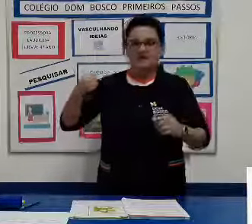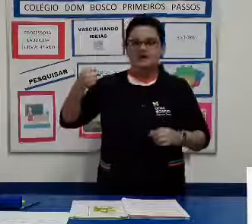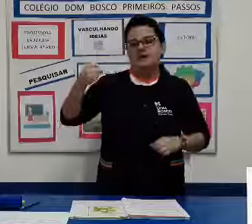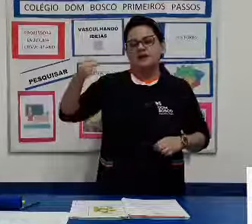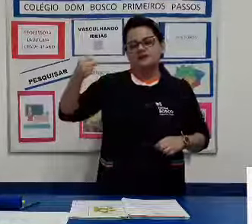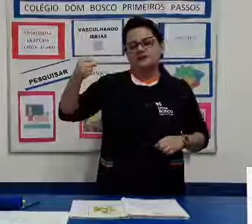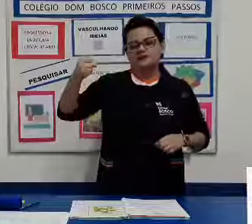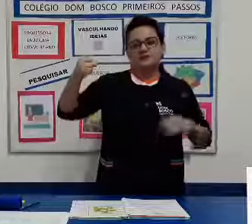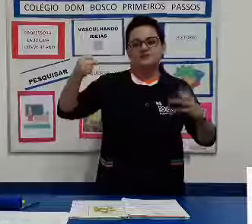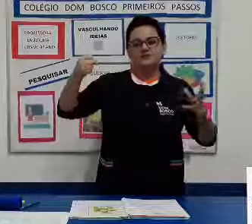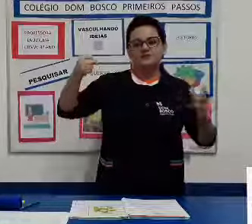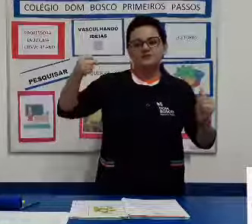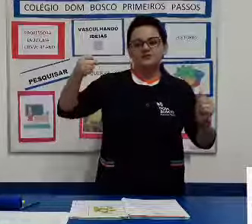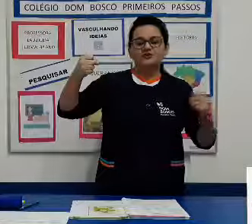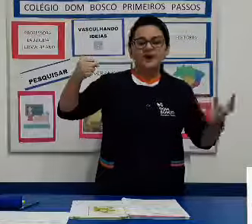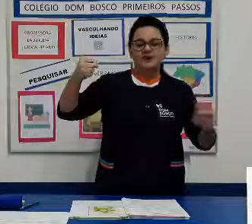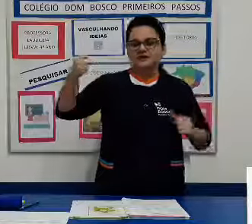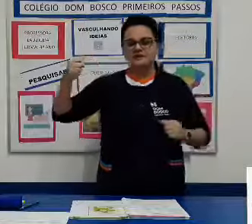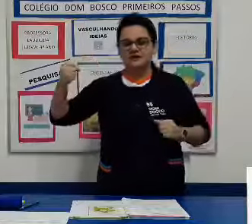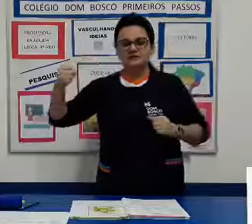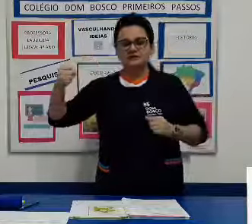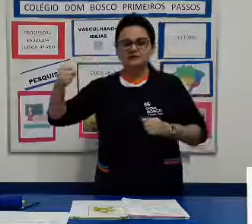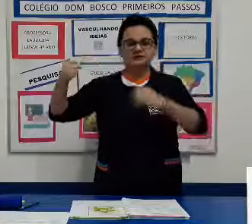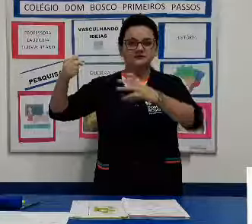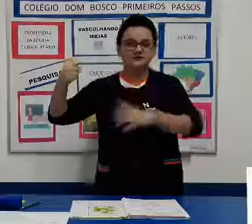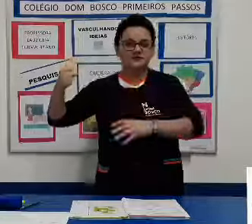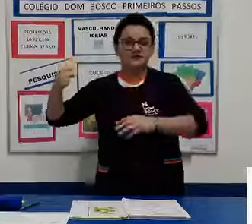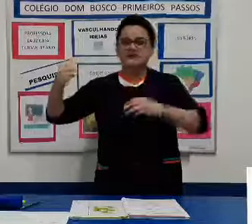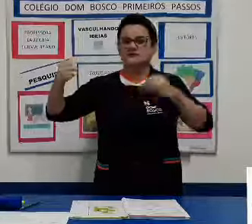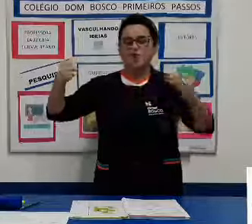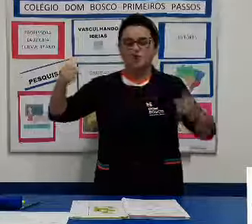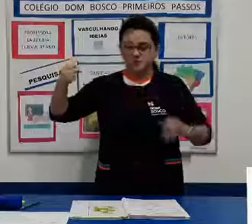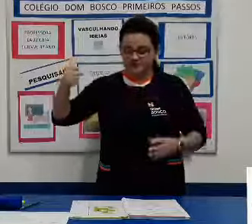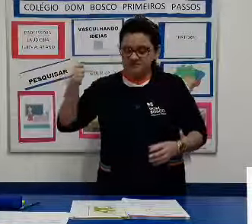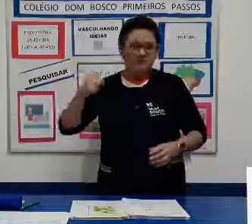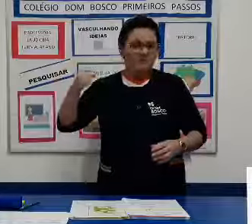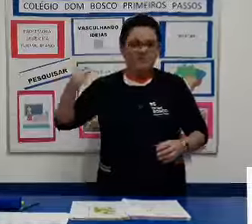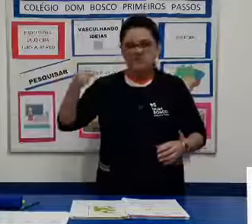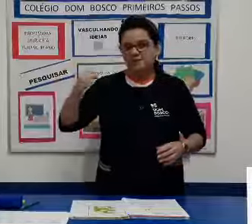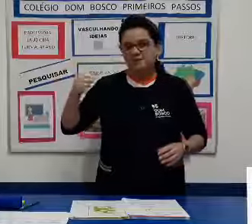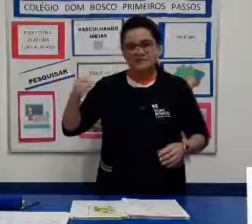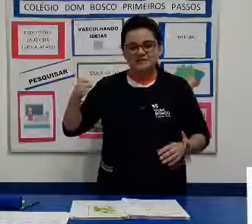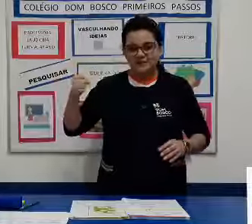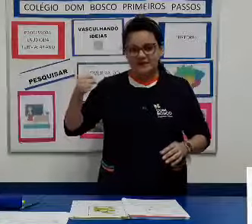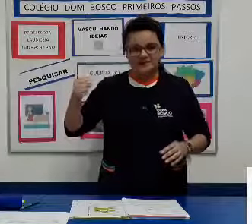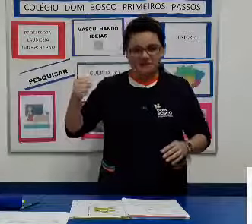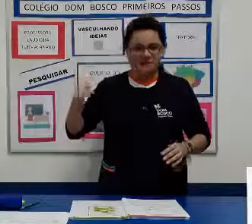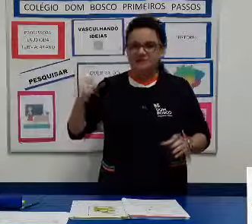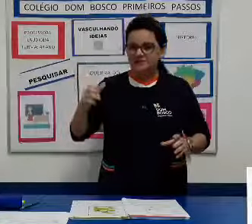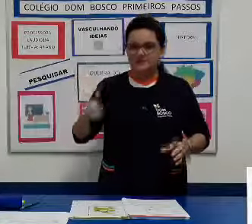uma revolta, para a revolta dos Emboabas, a revolta do Ouro. Então vocês só vão preencher as plaquinhas, tá bom? Tá bem